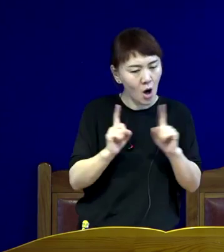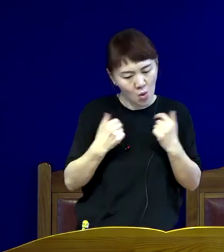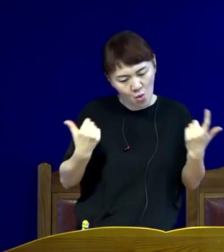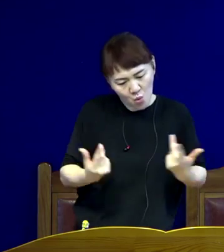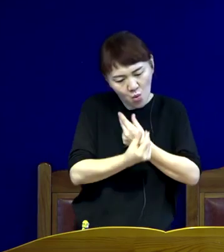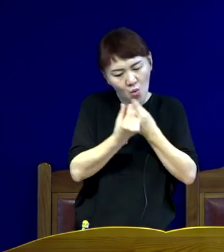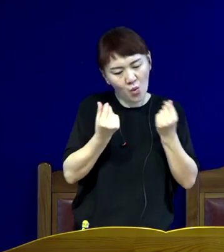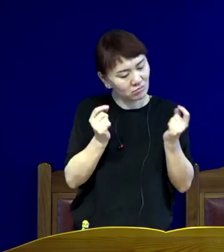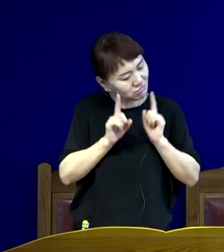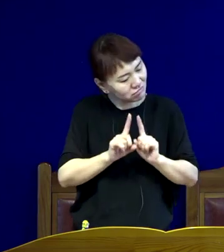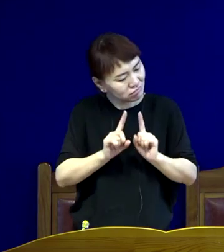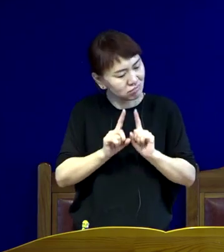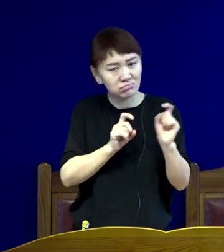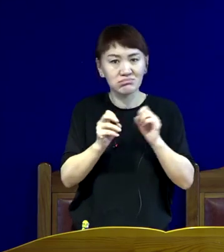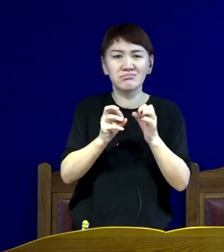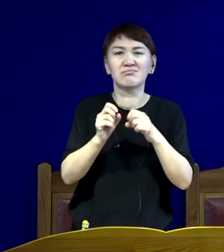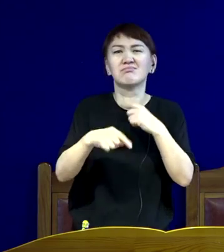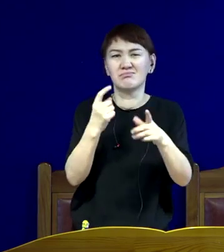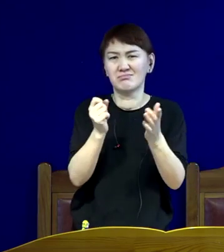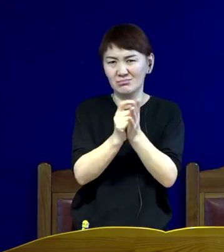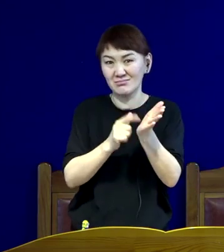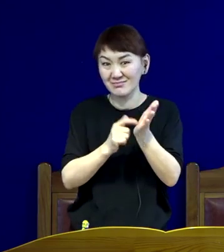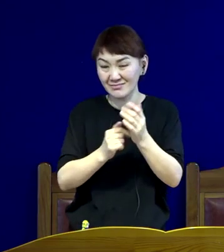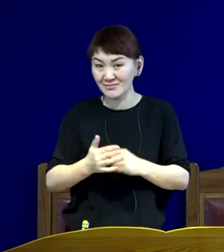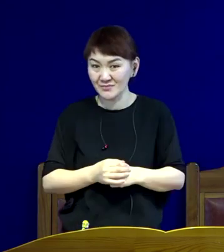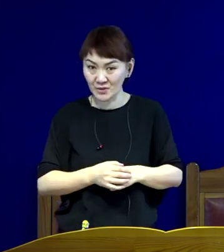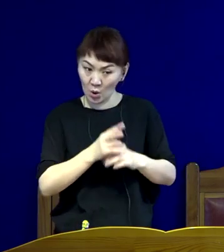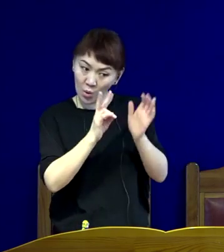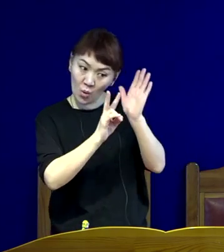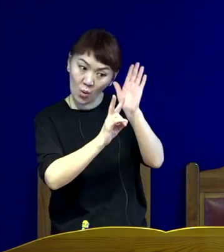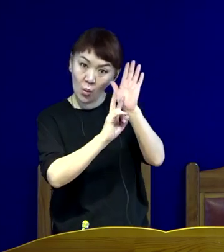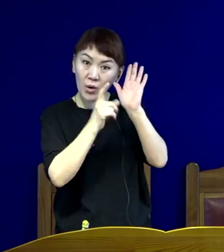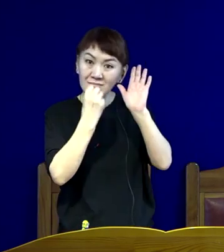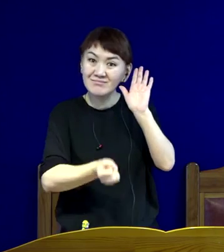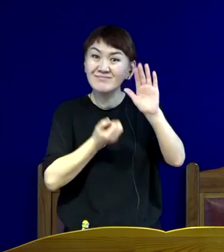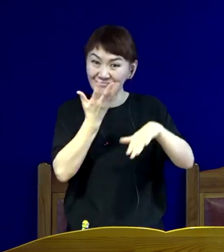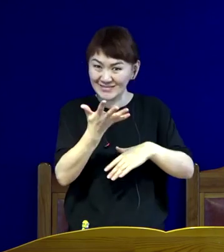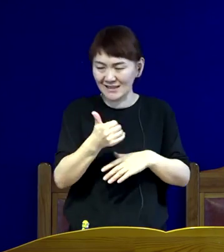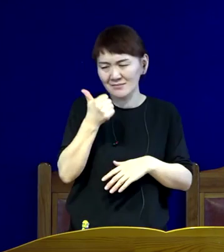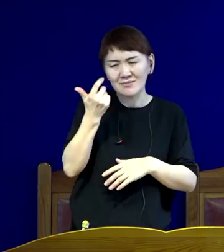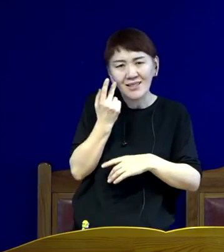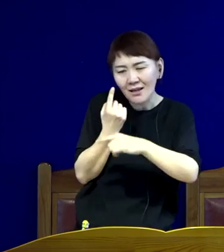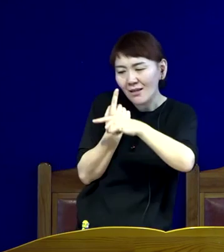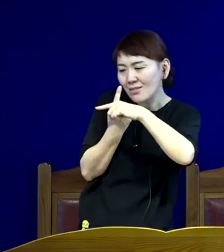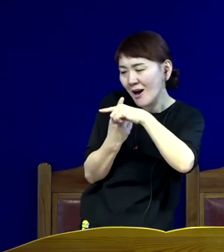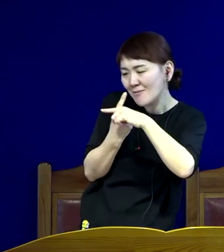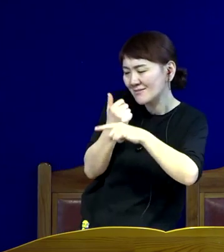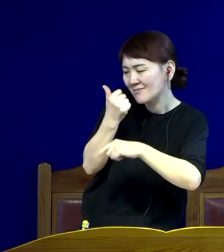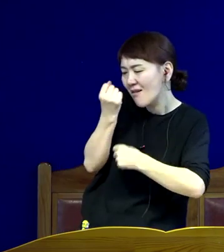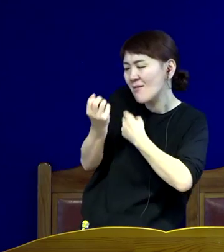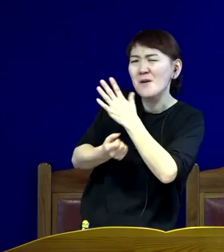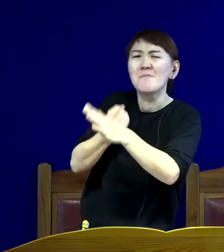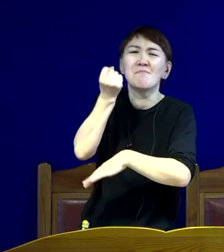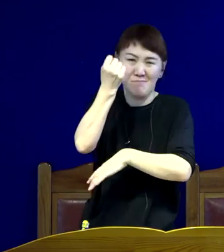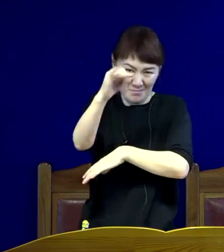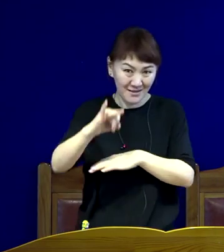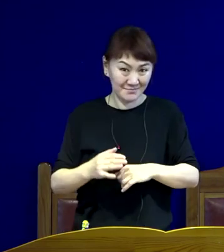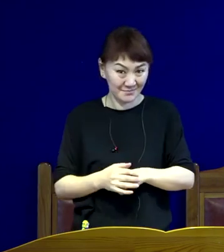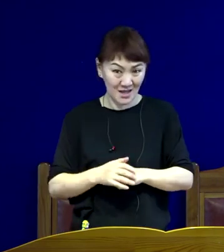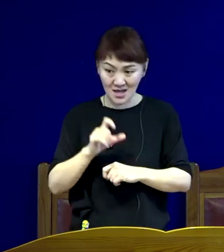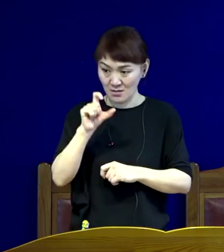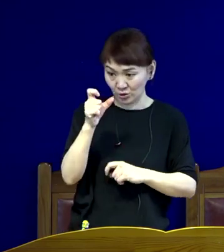쓰라 그래 좋은 말. 옥 힐니 달달 했으니 비빌들 사이 옥 힐리 예르지 하르기대 그지 가르다. 야성구야 이신은